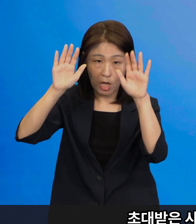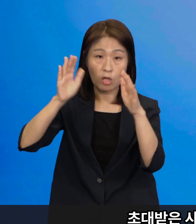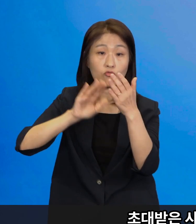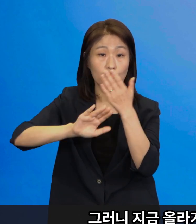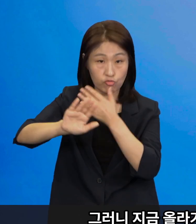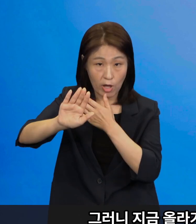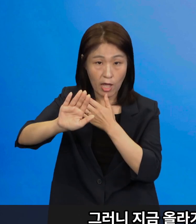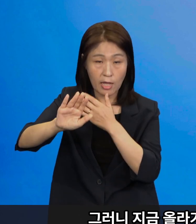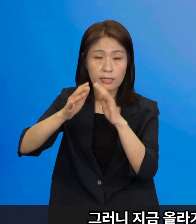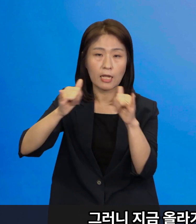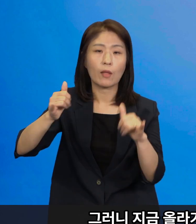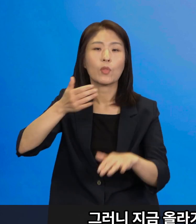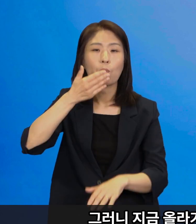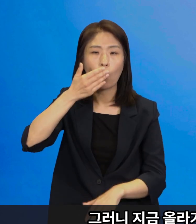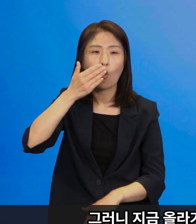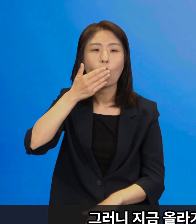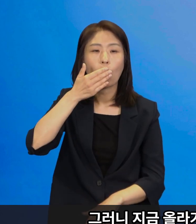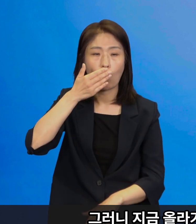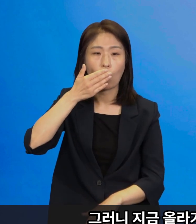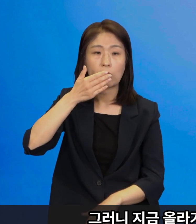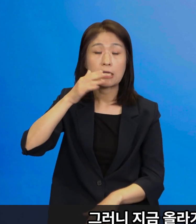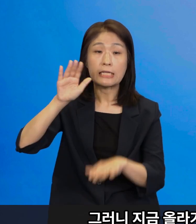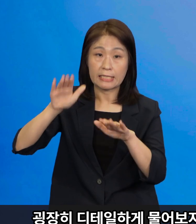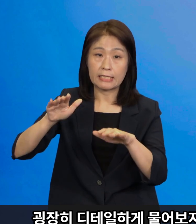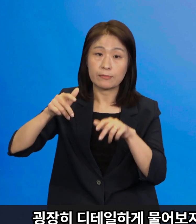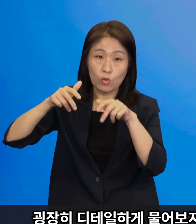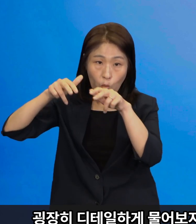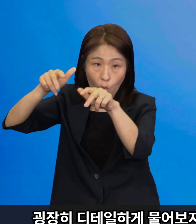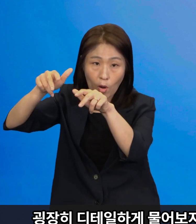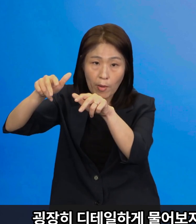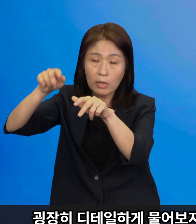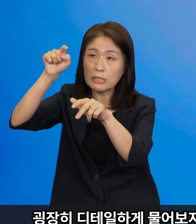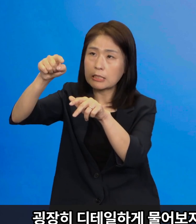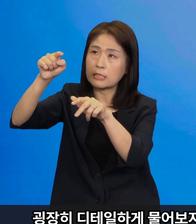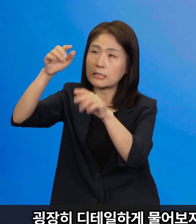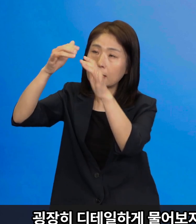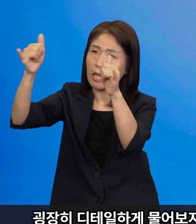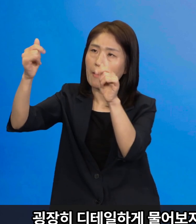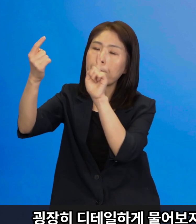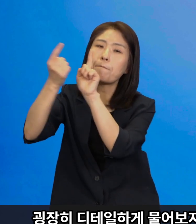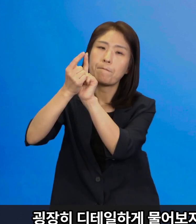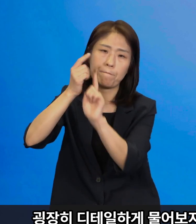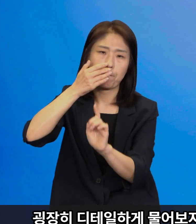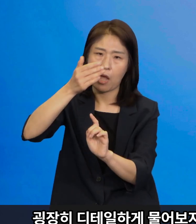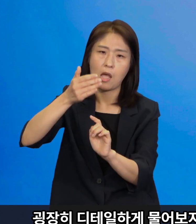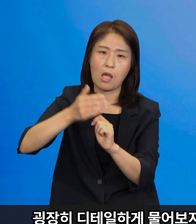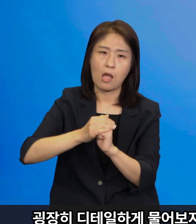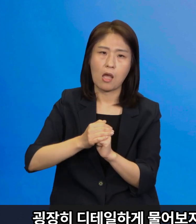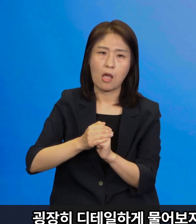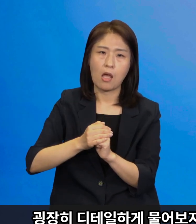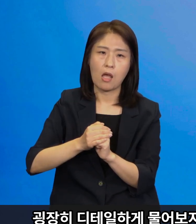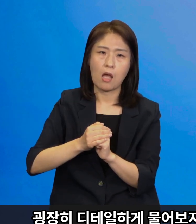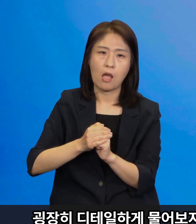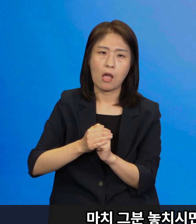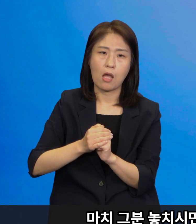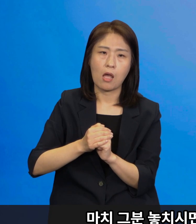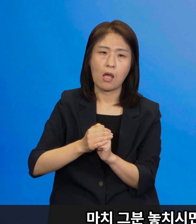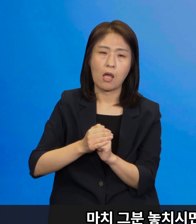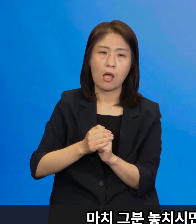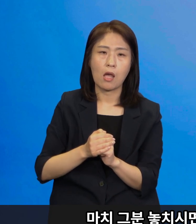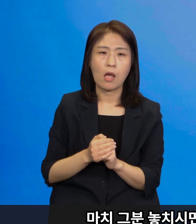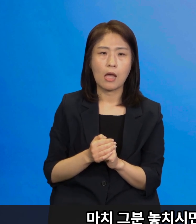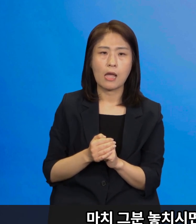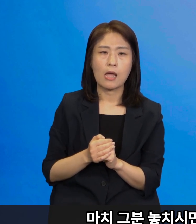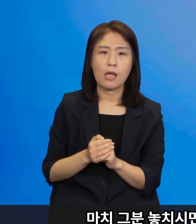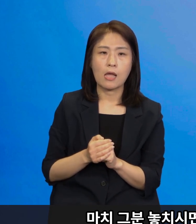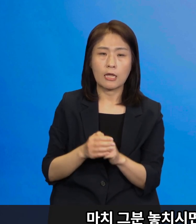먹기 때문입니다. 그러니 지금 올라가시면 그분을 만날 수 있습니다. 굉장히 디테일하게 물어보지도 않았는데 너무 자세하게 얘기해 주죠.